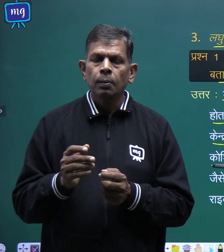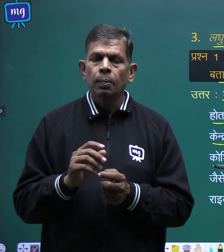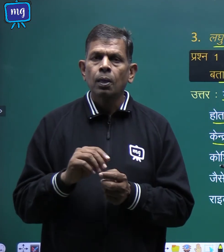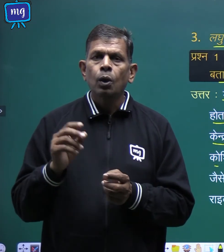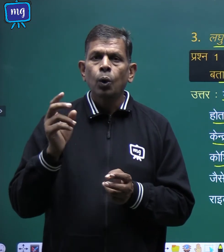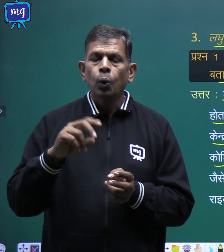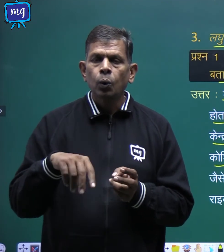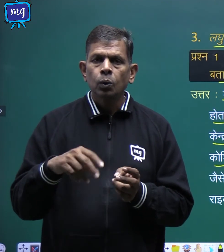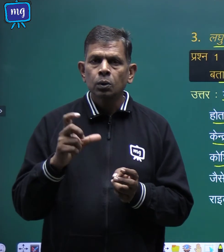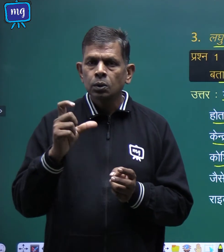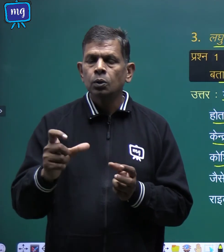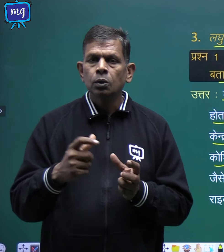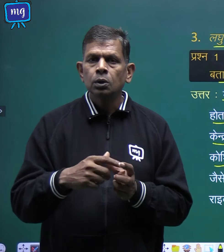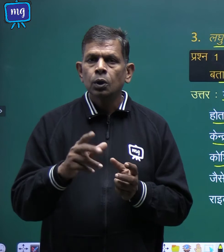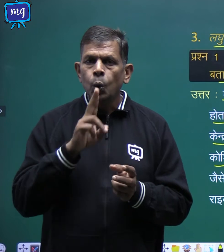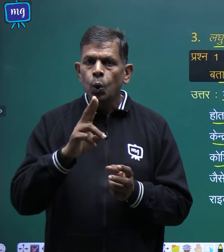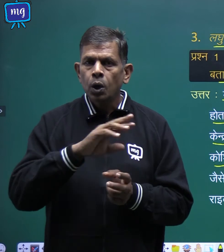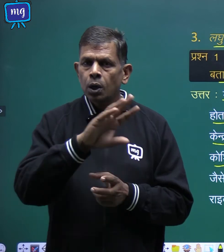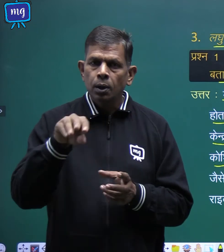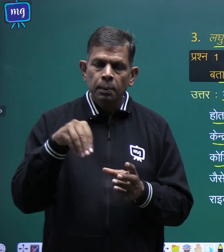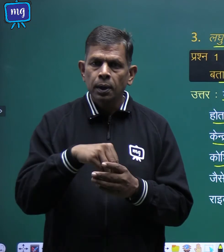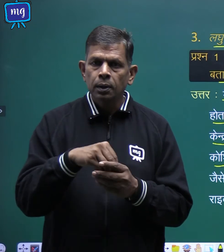कोशिका द्रव्य में ही